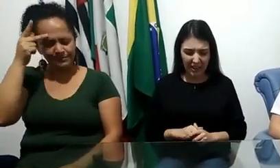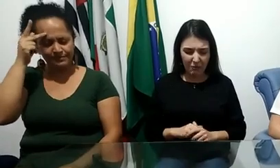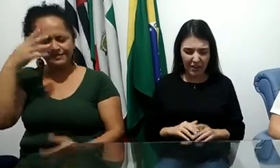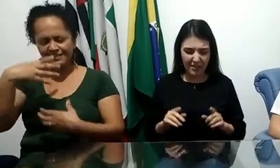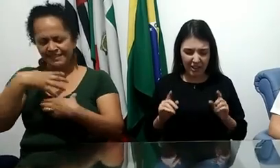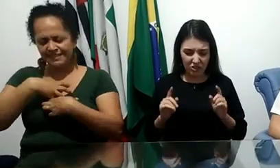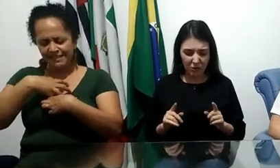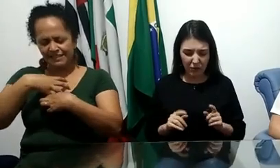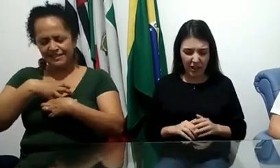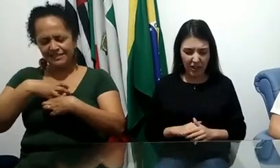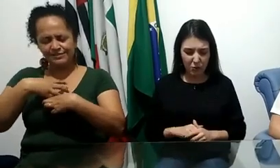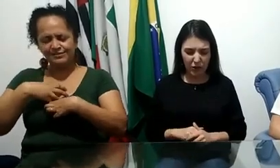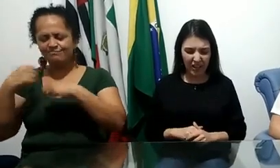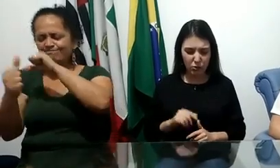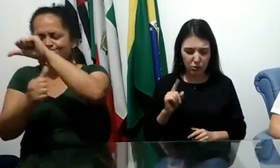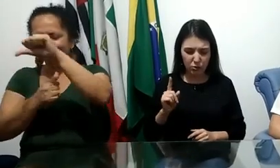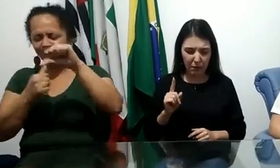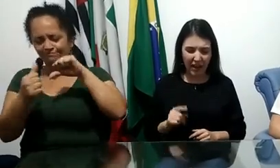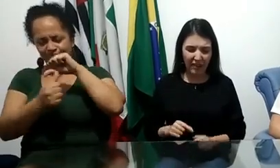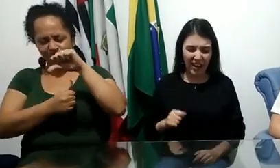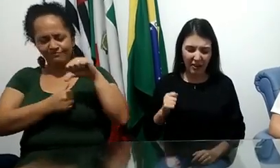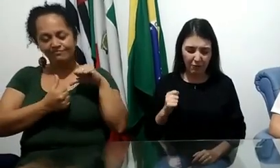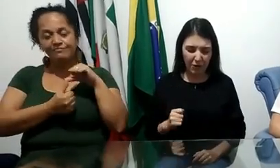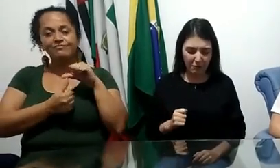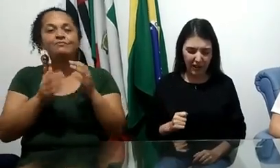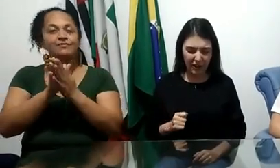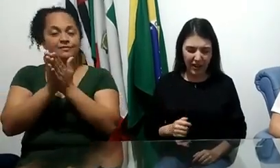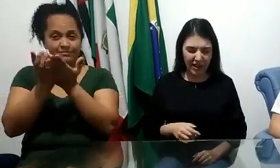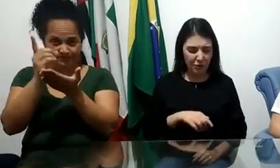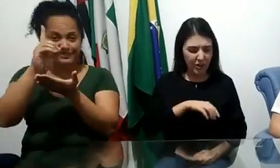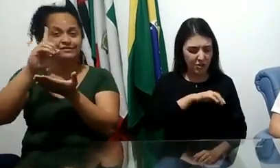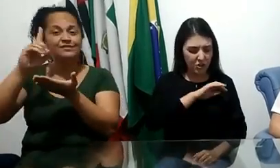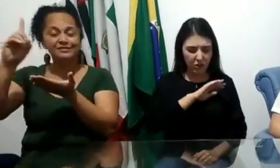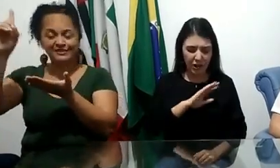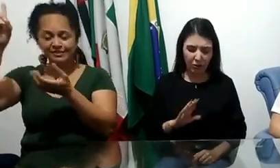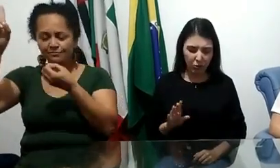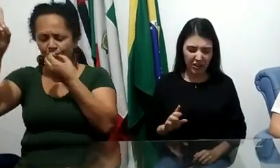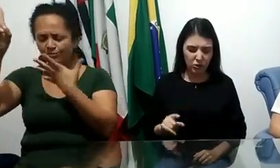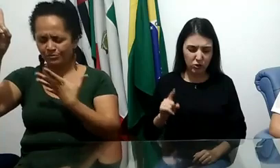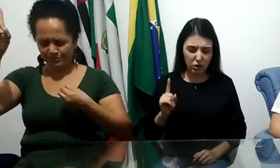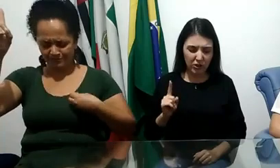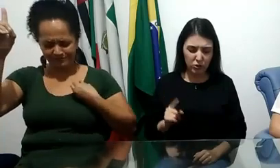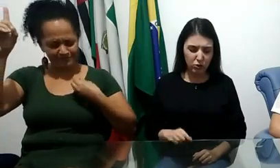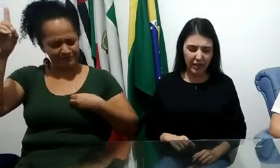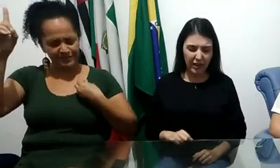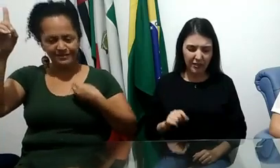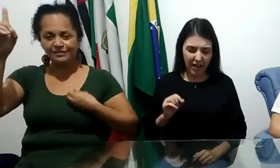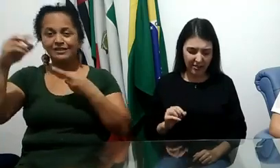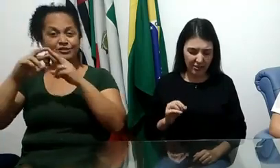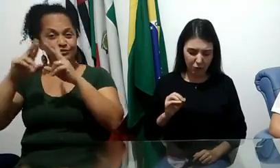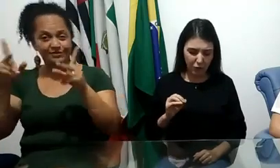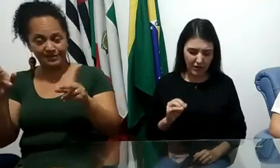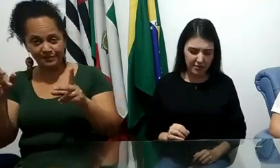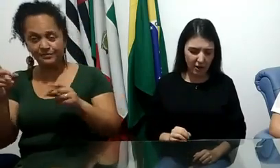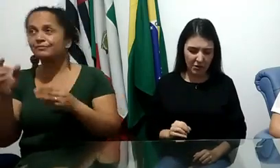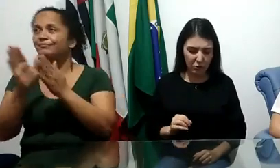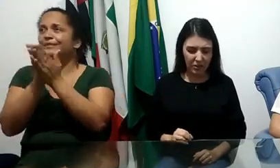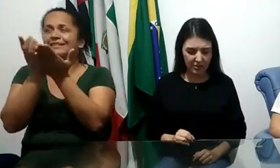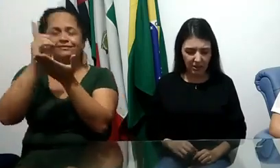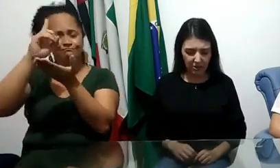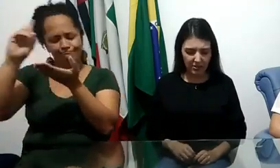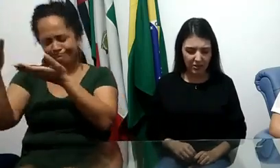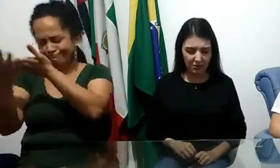impactada, venha ser diferente, porque a sua palavra ela é viva, ela é diferente de qualquer outra, só a sua traz transformação